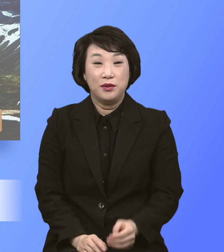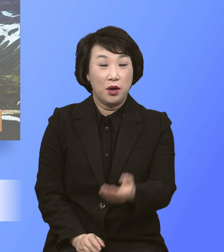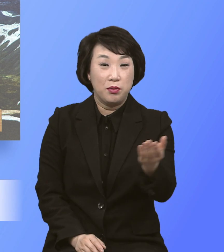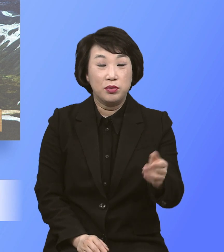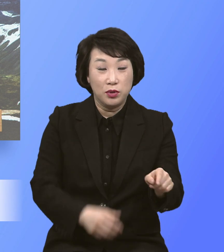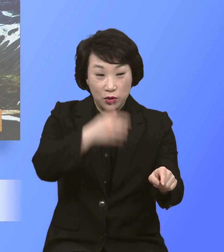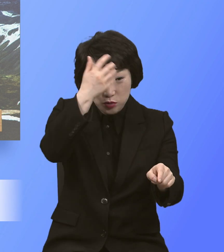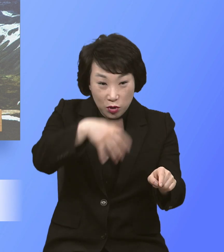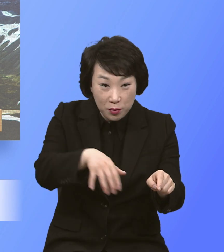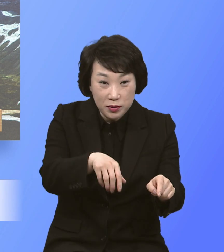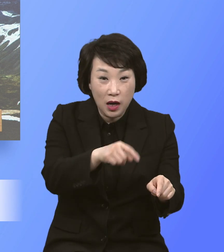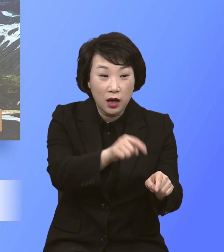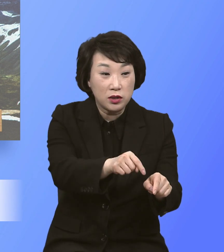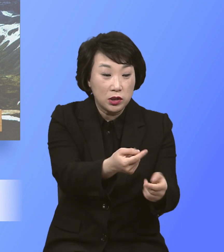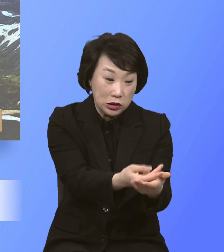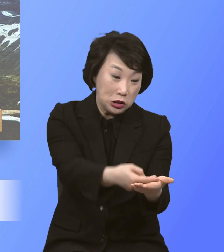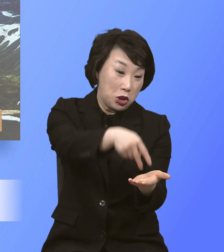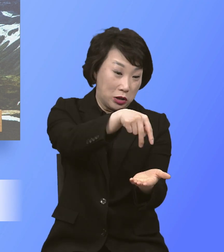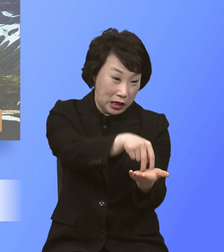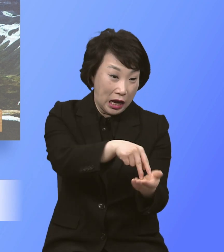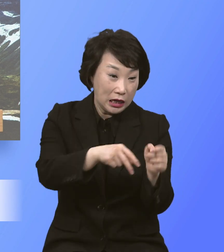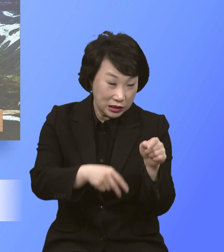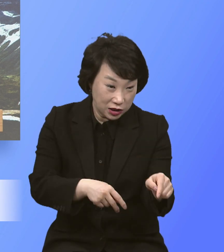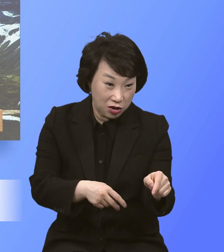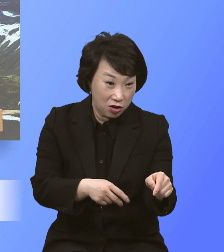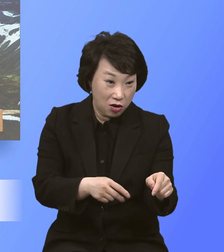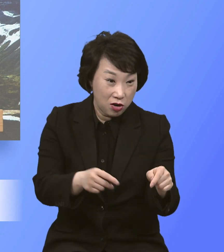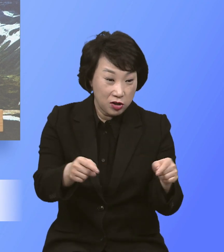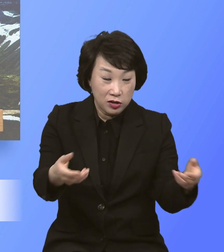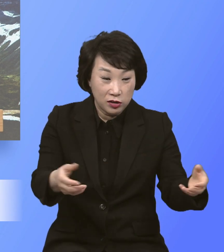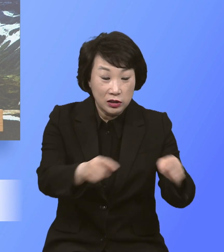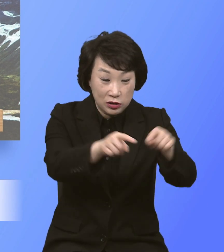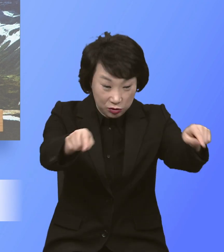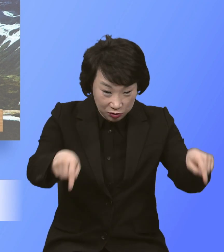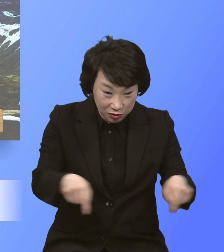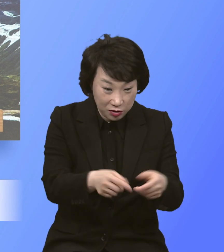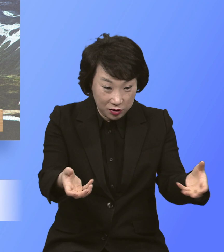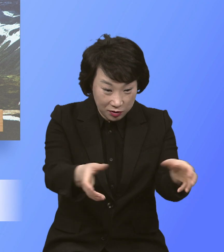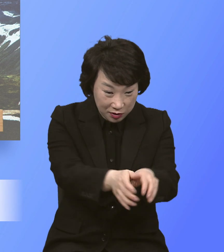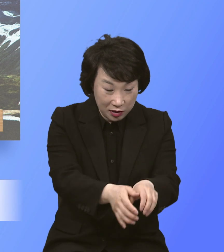중병자 보고 내가 일어나서 집으로 가라,